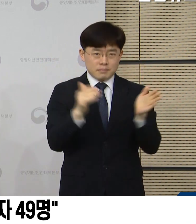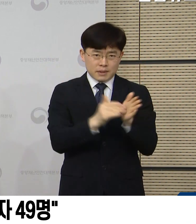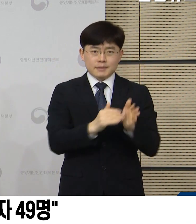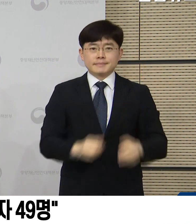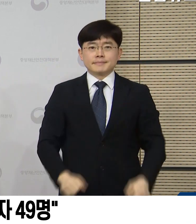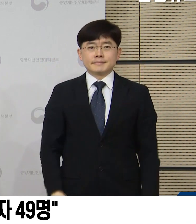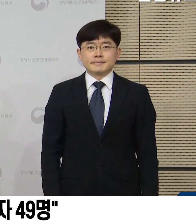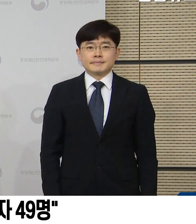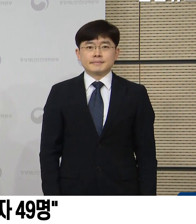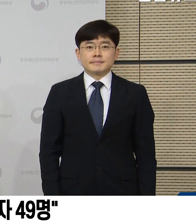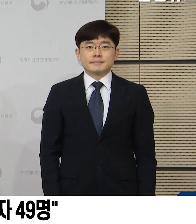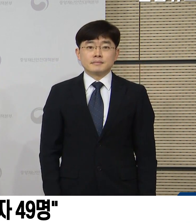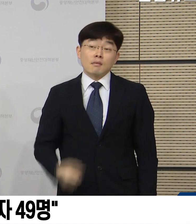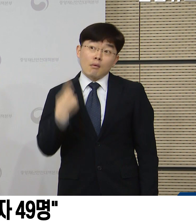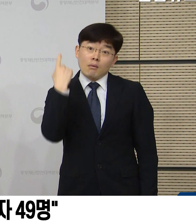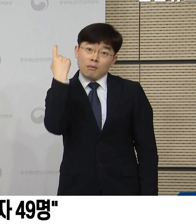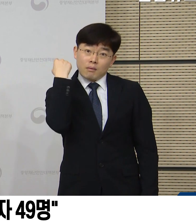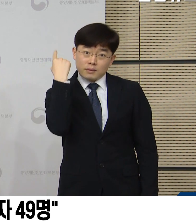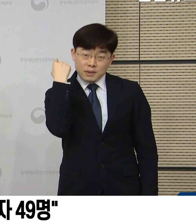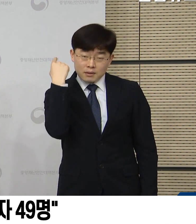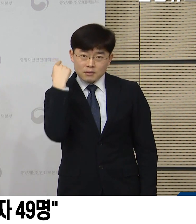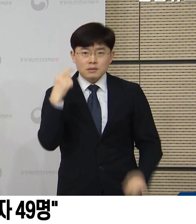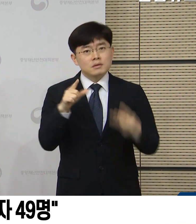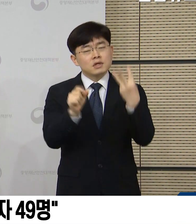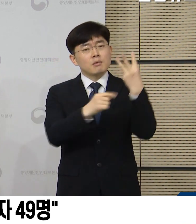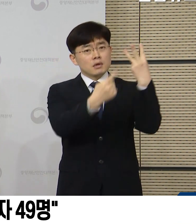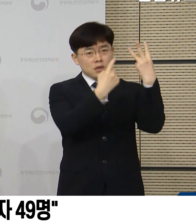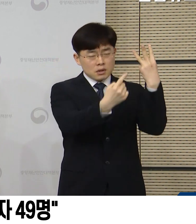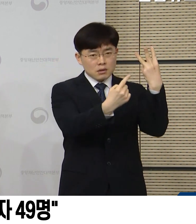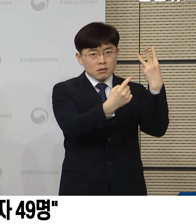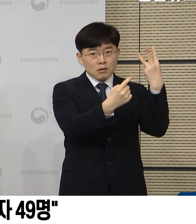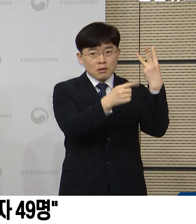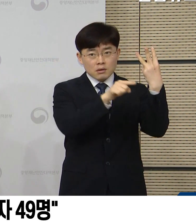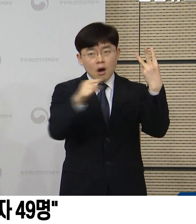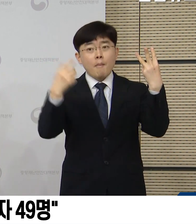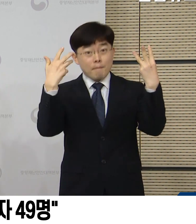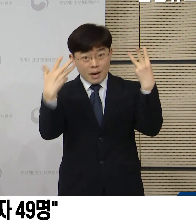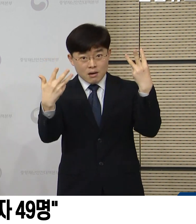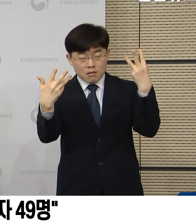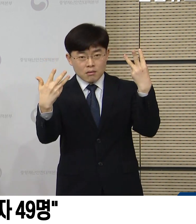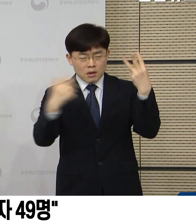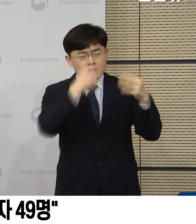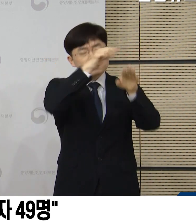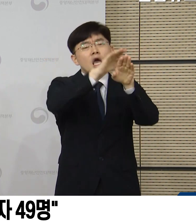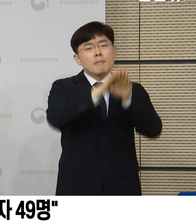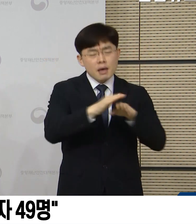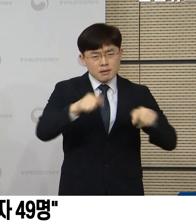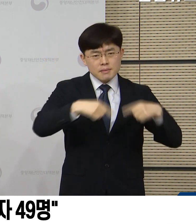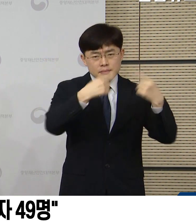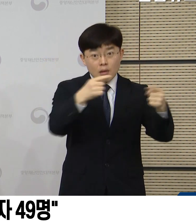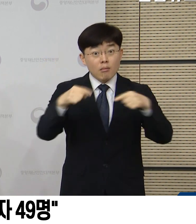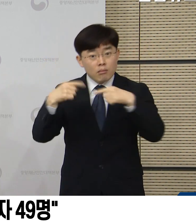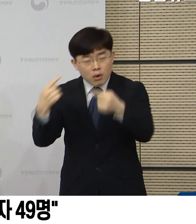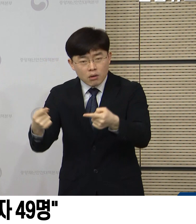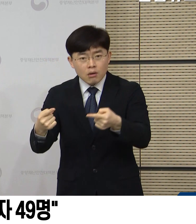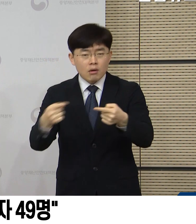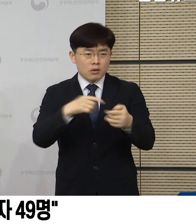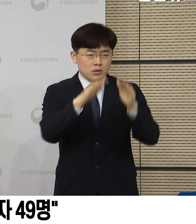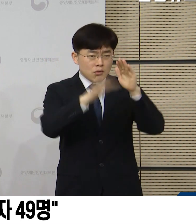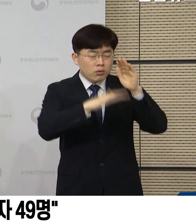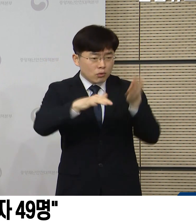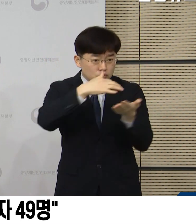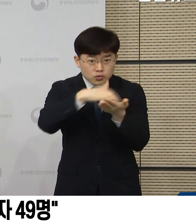발생하였습니다. 어제까지 3월 1일과 3월 8일 예배에 참석한 교인 전체에